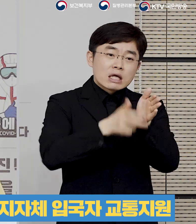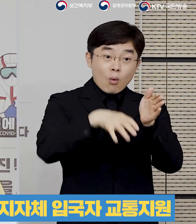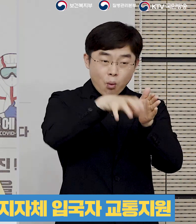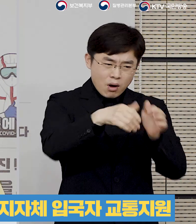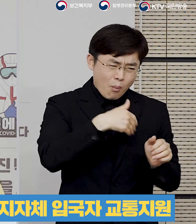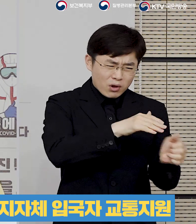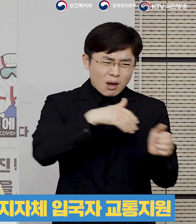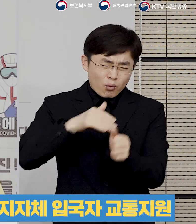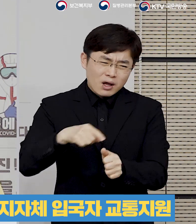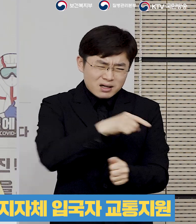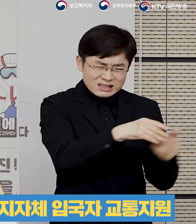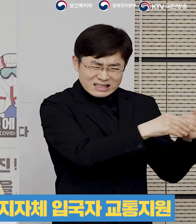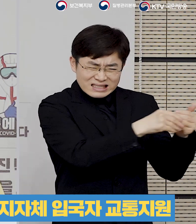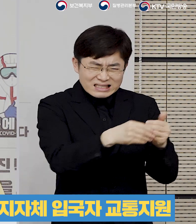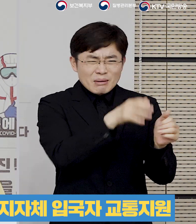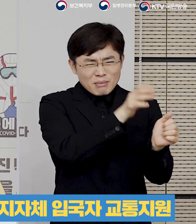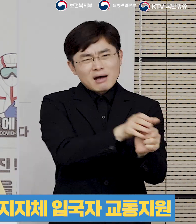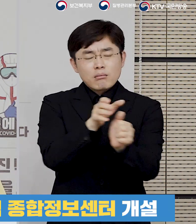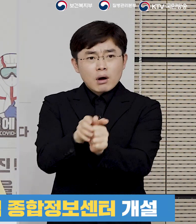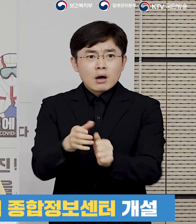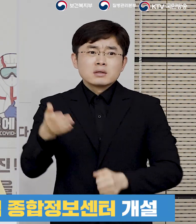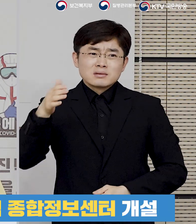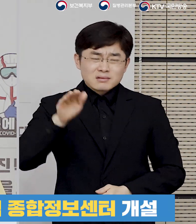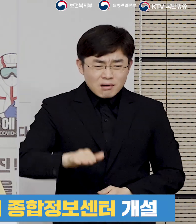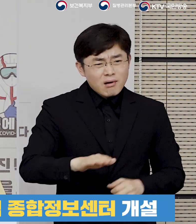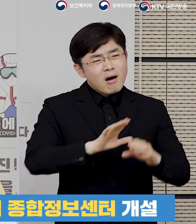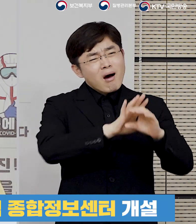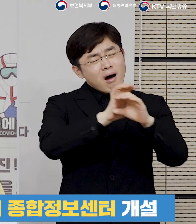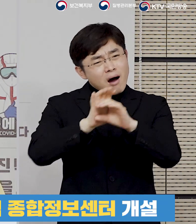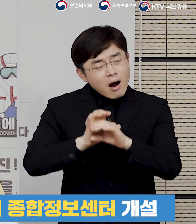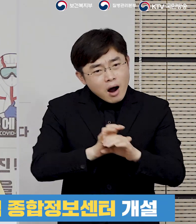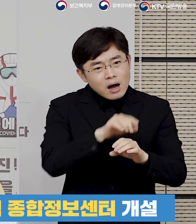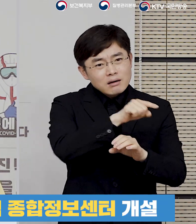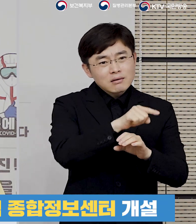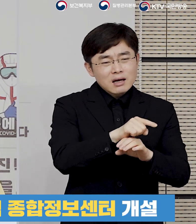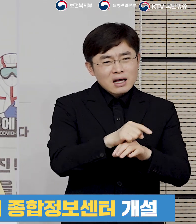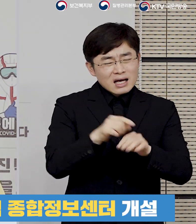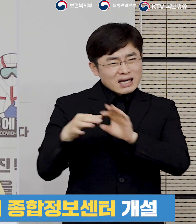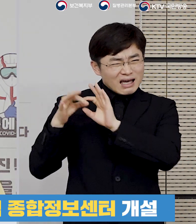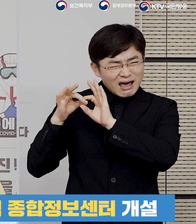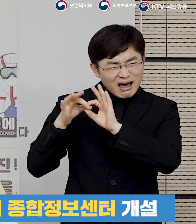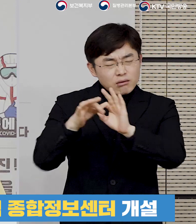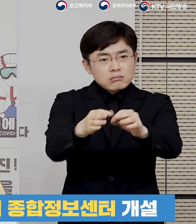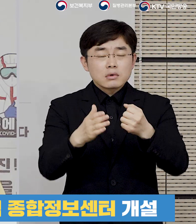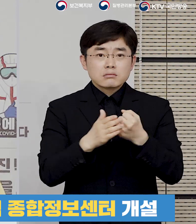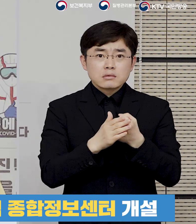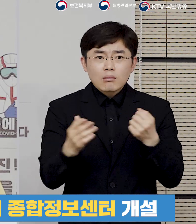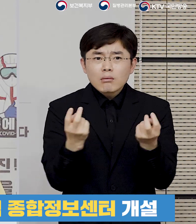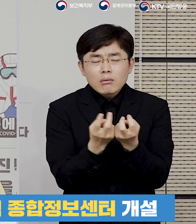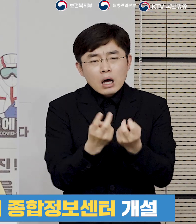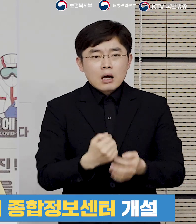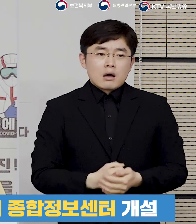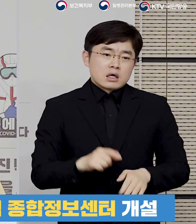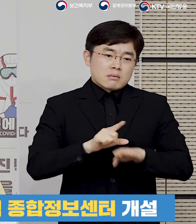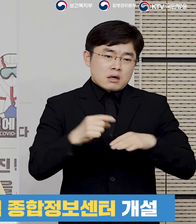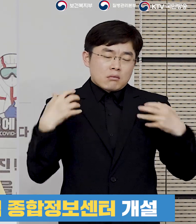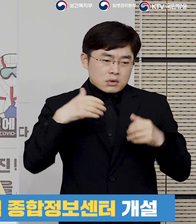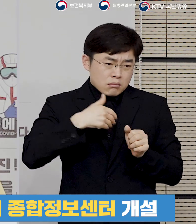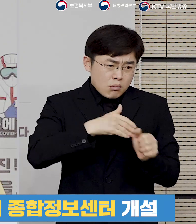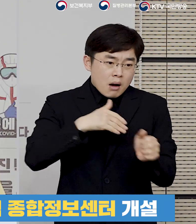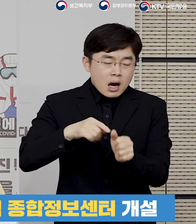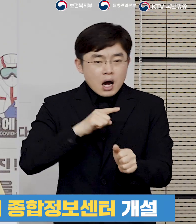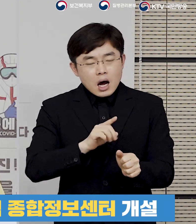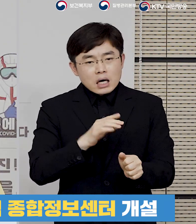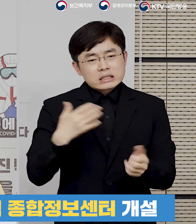입국자의 교통 지원을 해왔습니다. 하지만 코로나19 사태가 장기화되면서 파견 중인 지자체의 업무